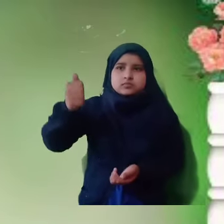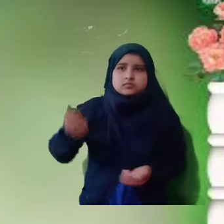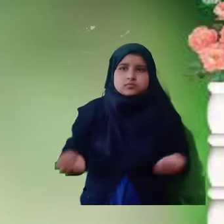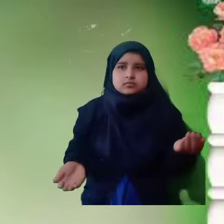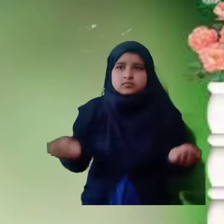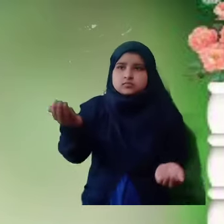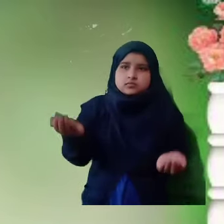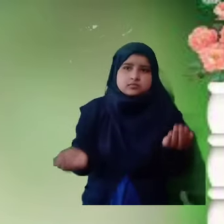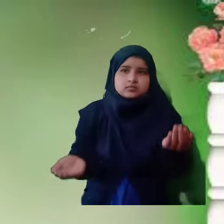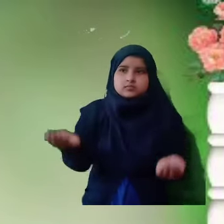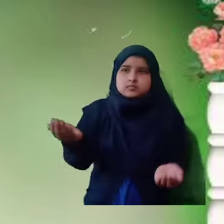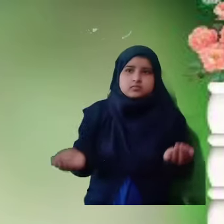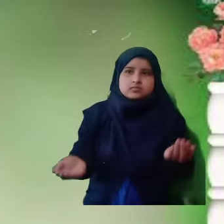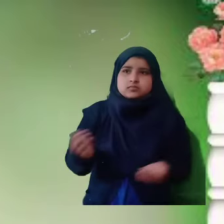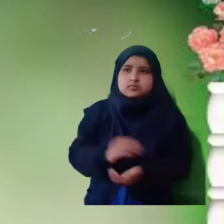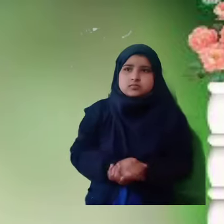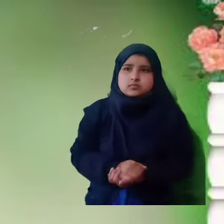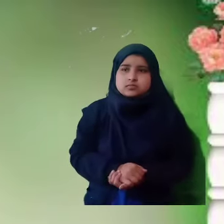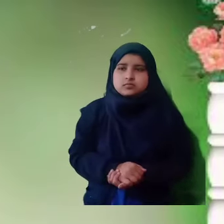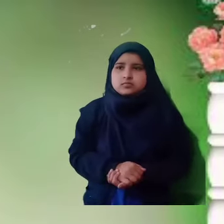क्वांटिटी। मिकदार।